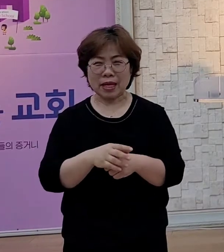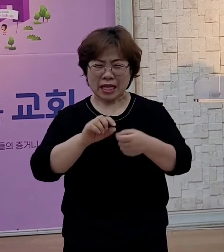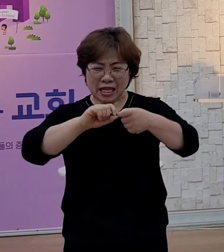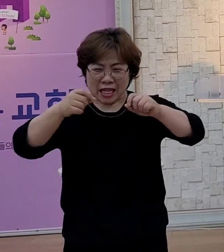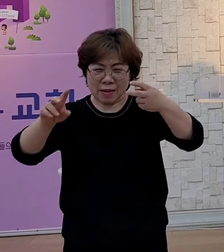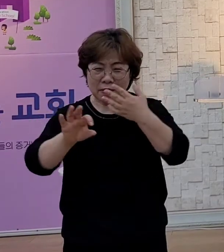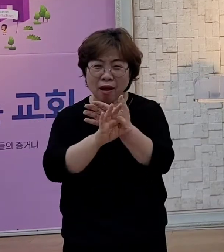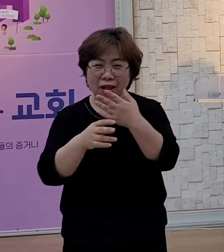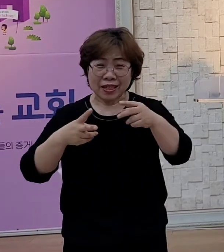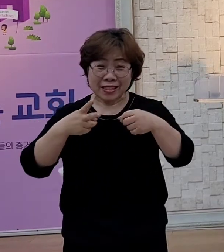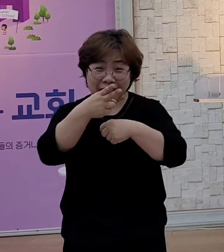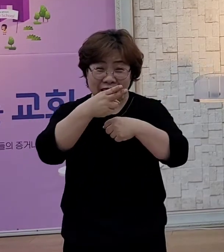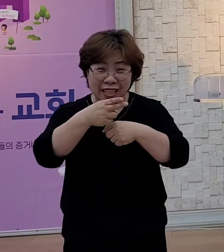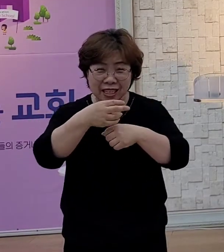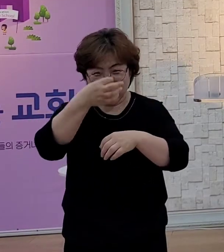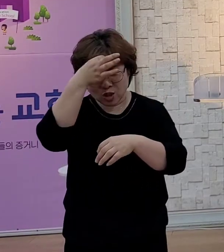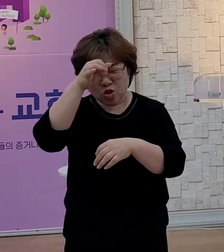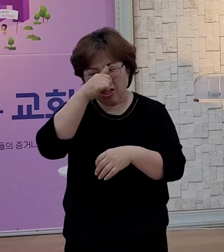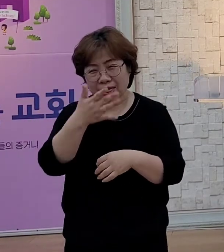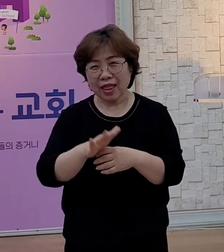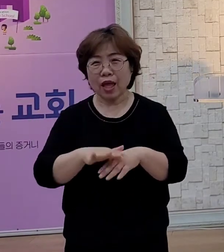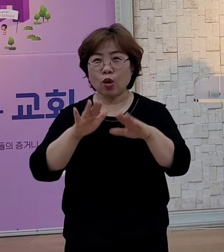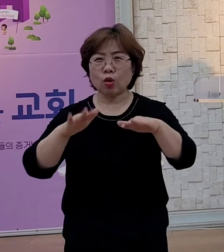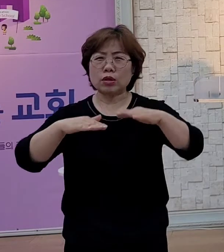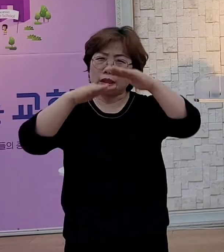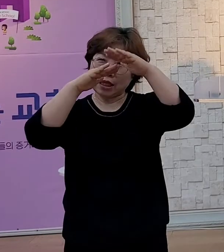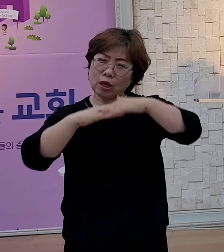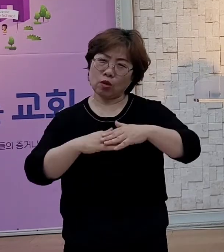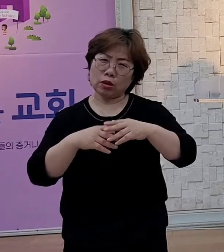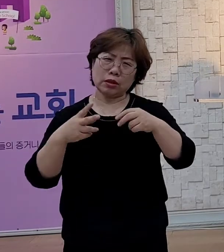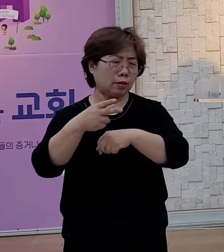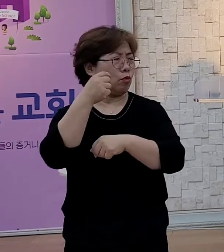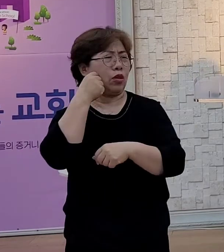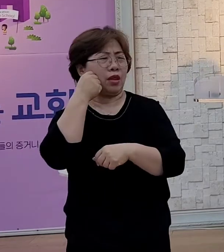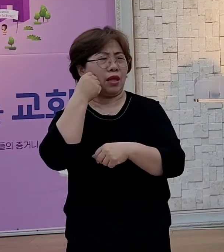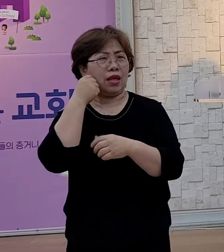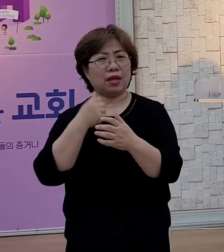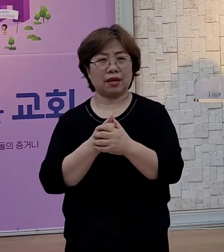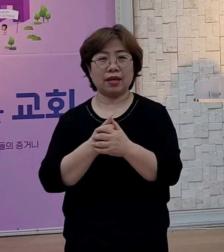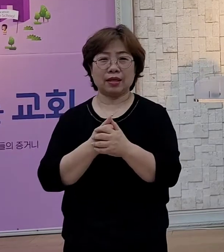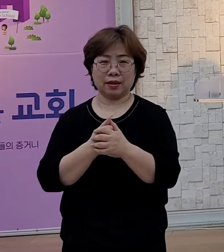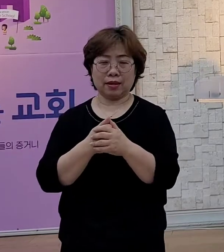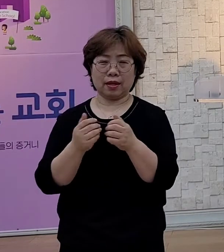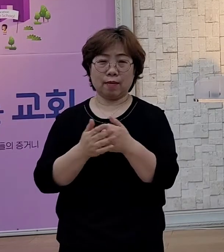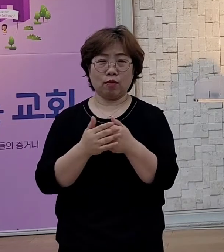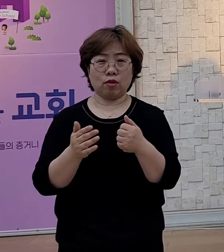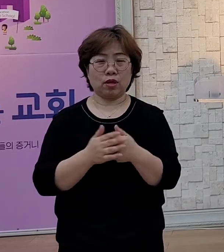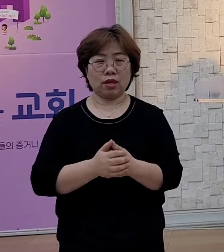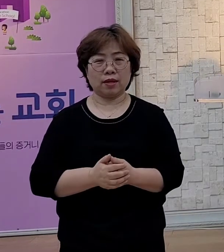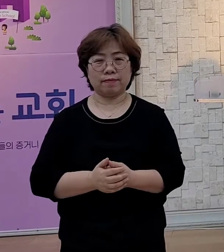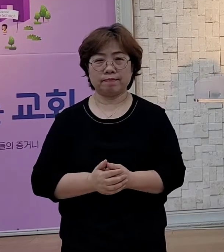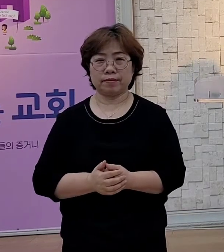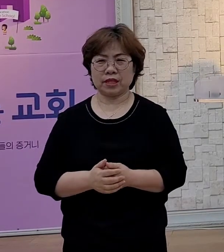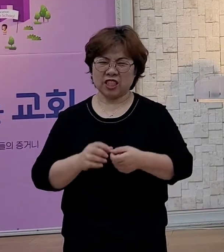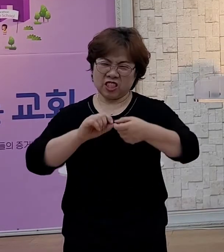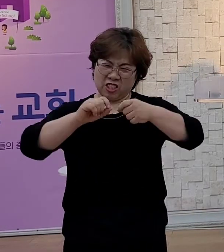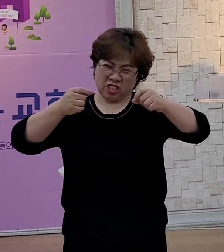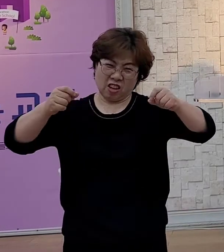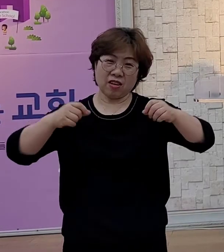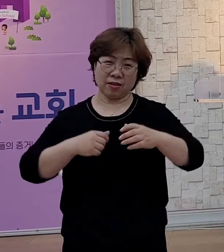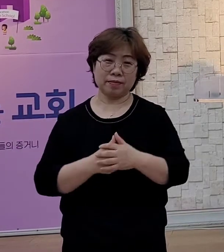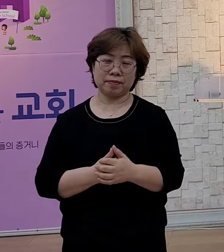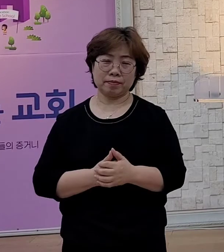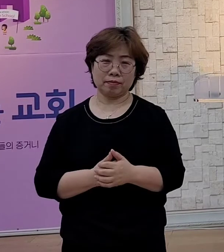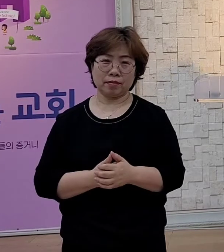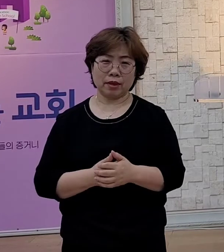하면 되는데 오늘 이 13절까지 이야기는 끊을 수가 없어요. 그래 지금 조금 염려가 됩니다만 깁니다.